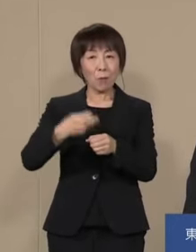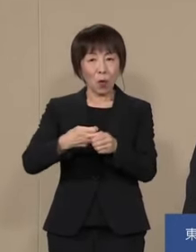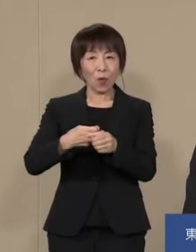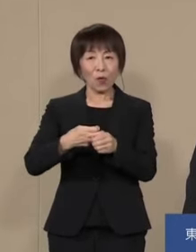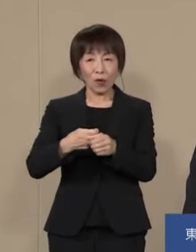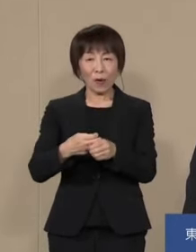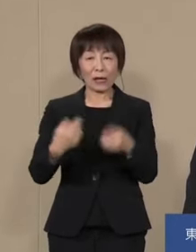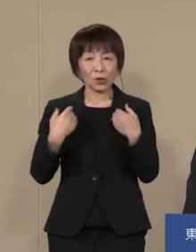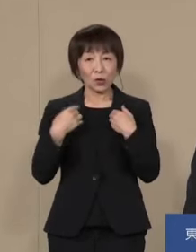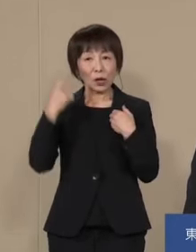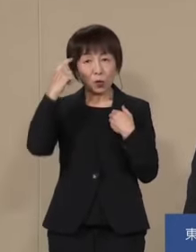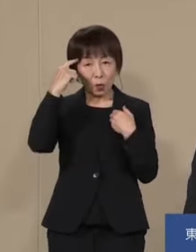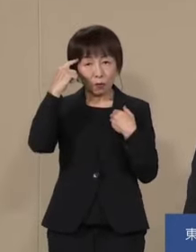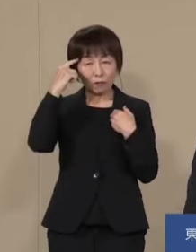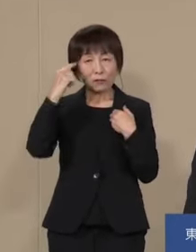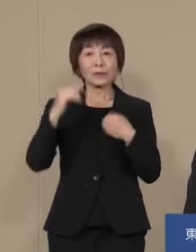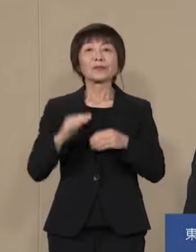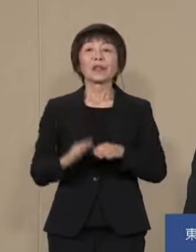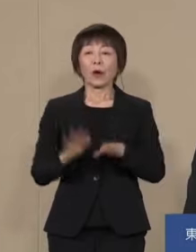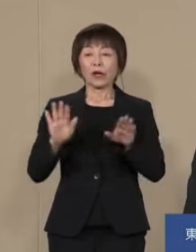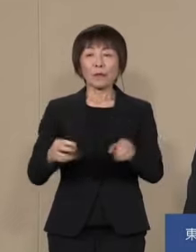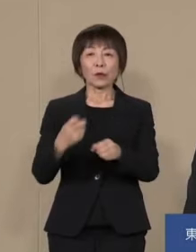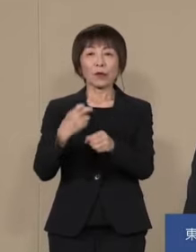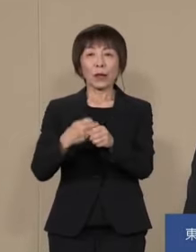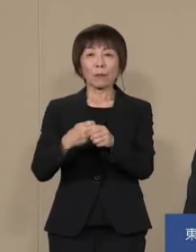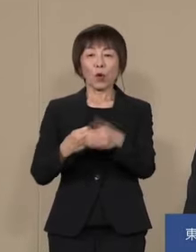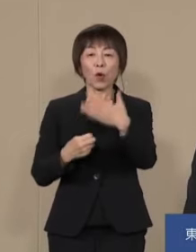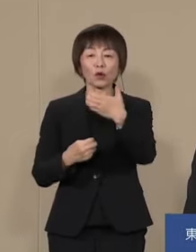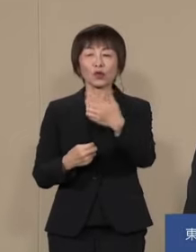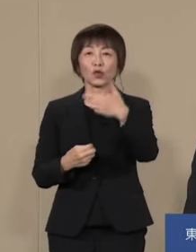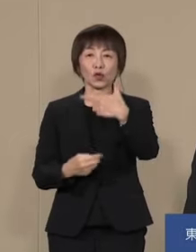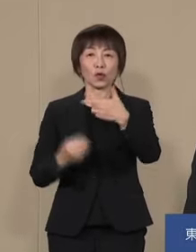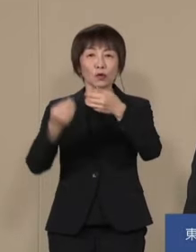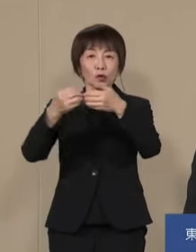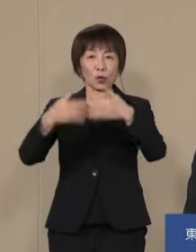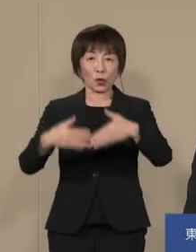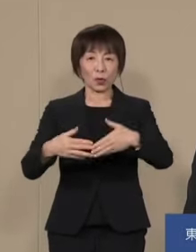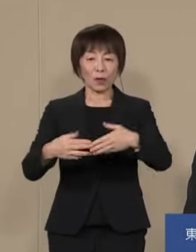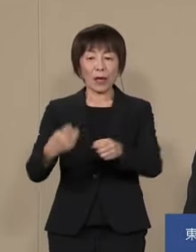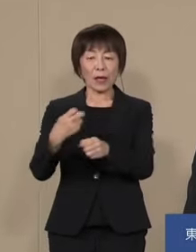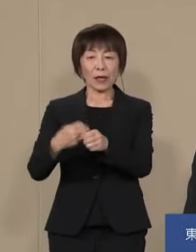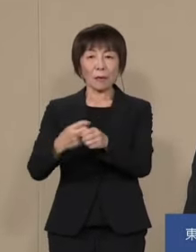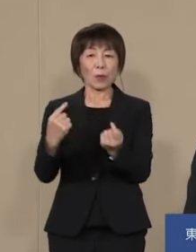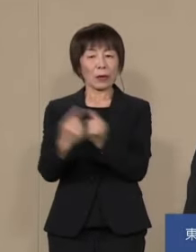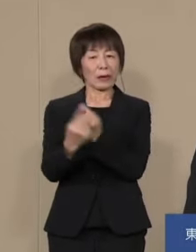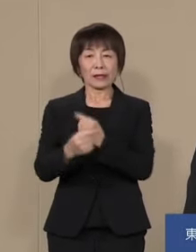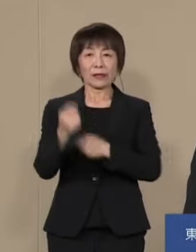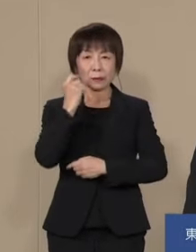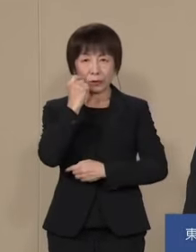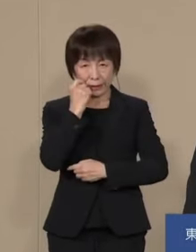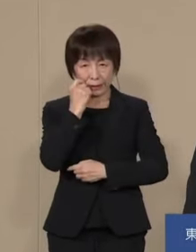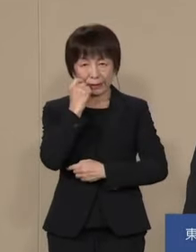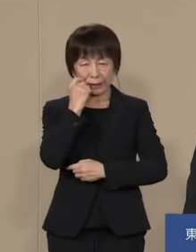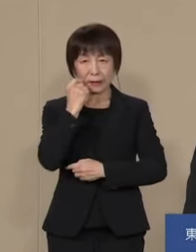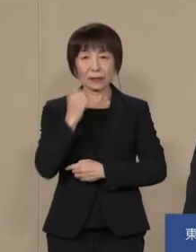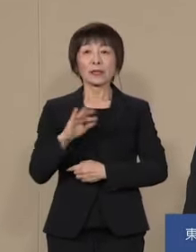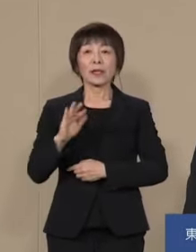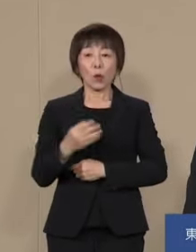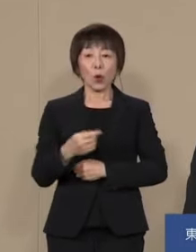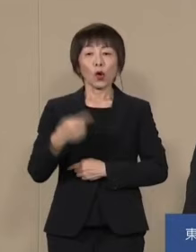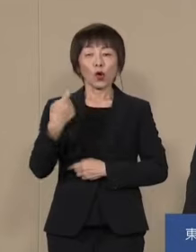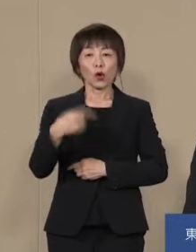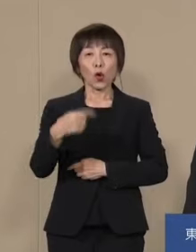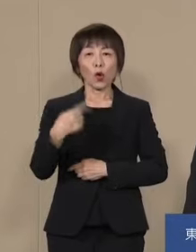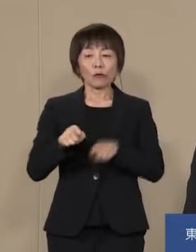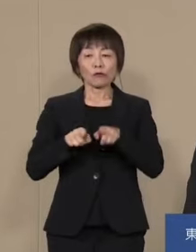無効宣言をしたらいいんじゃないかと今の憲法96条の規定ではなかなか憲法改正することは難しい従って教育